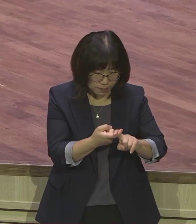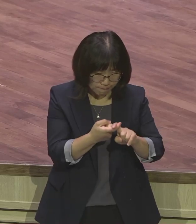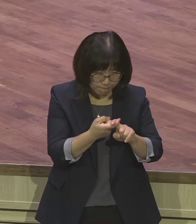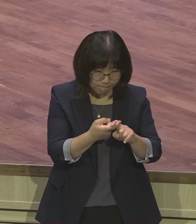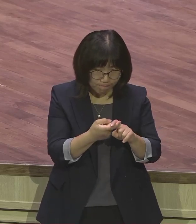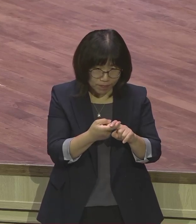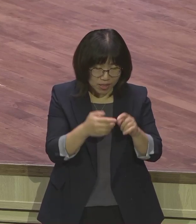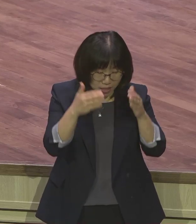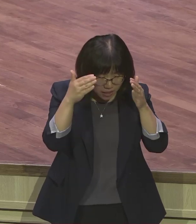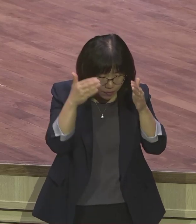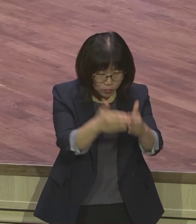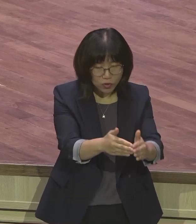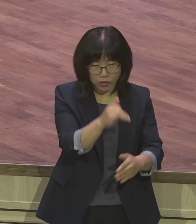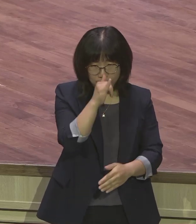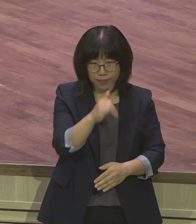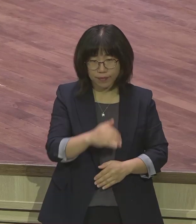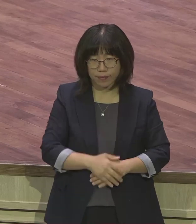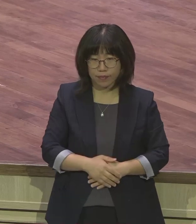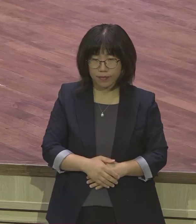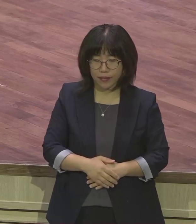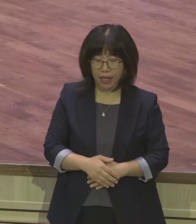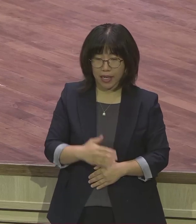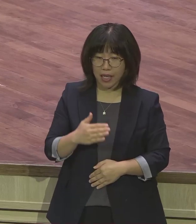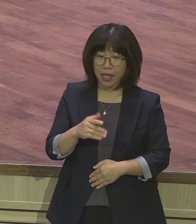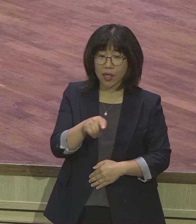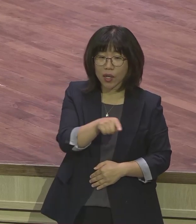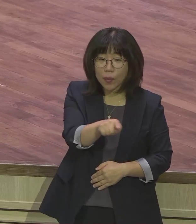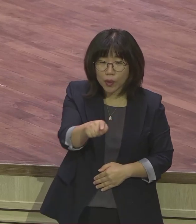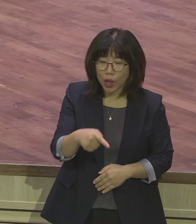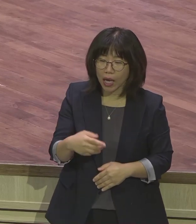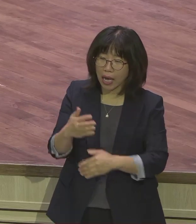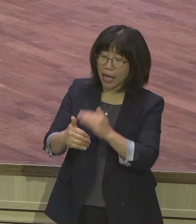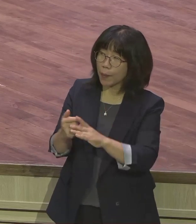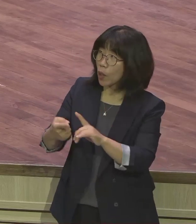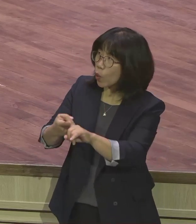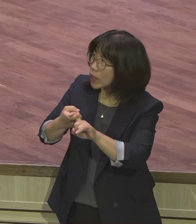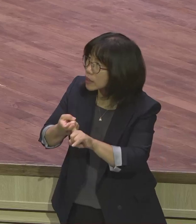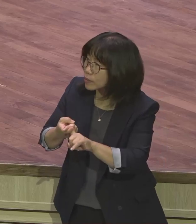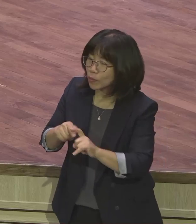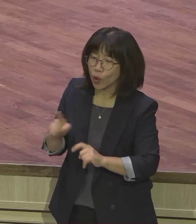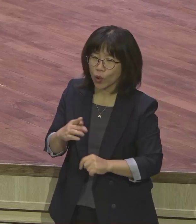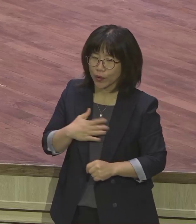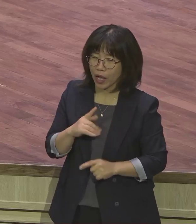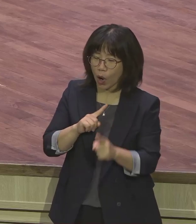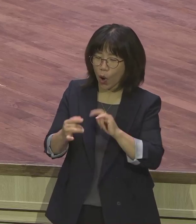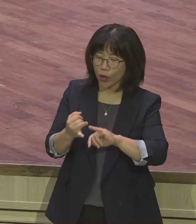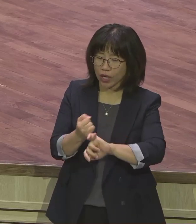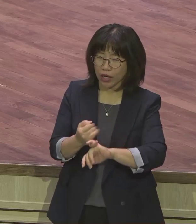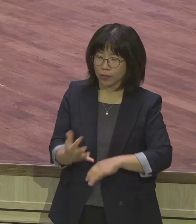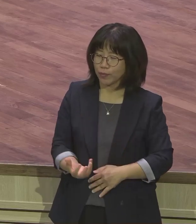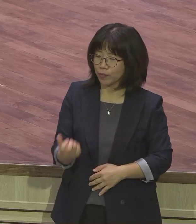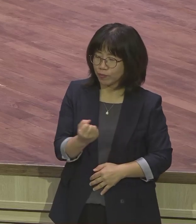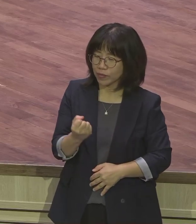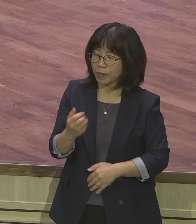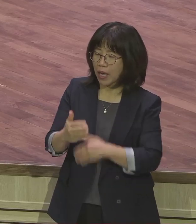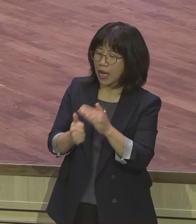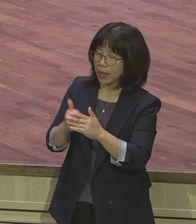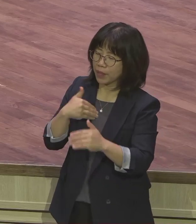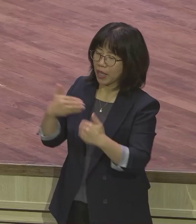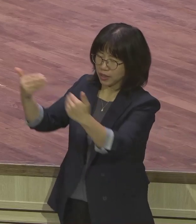그거 아셔야 돼요. 그러면 내가 하나님께 관심을 받으려면 어떻게 해요? 언약을 가지고 있어요. 언약. 하나님의 말씀. 그러니까